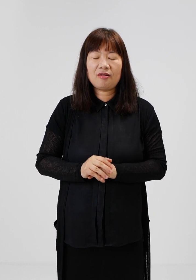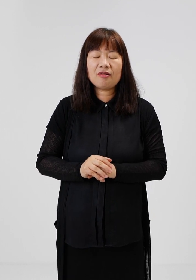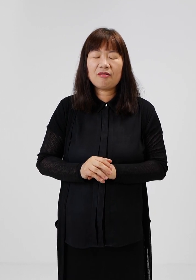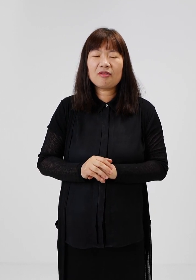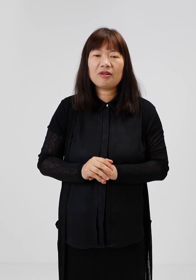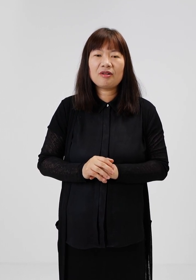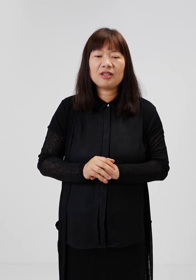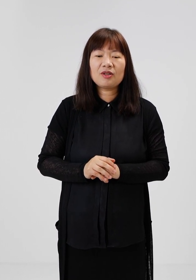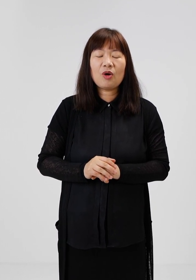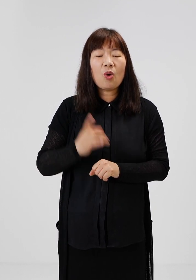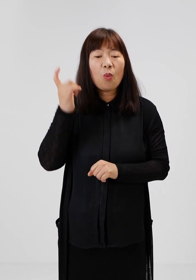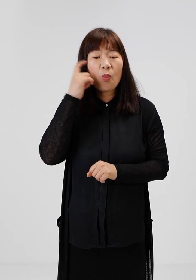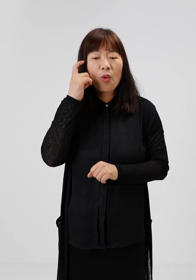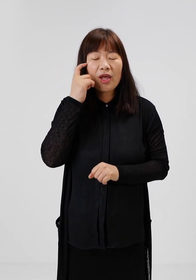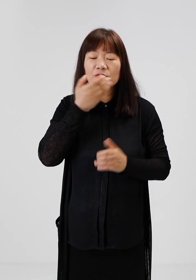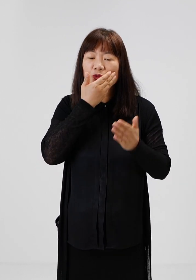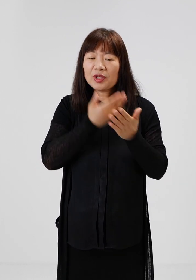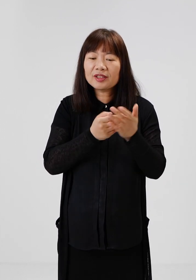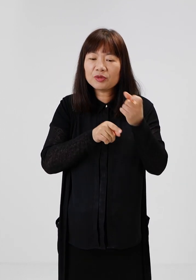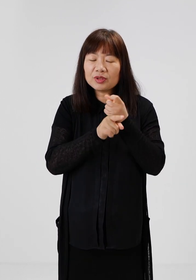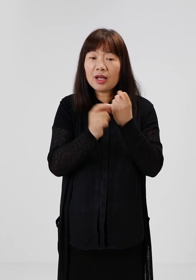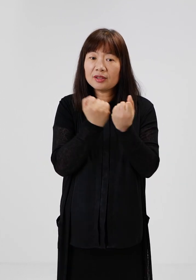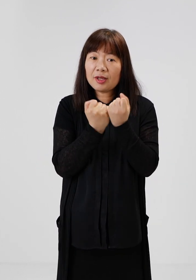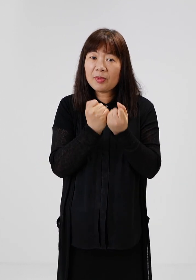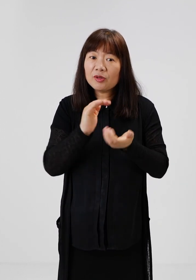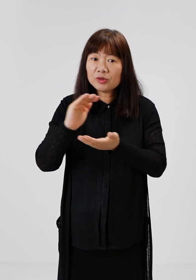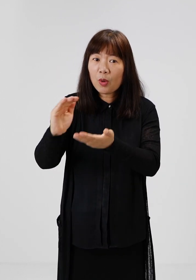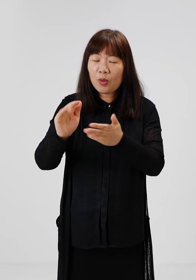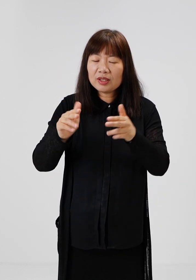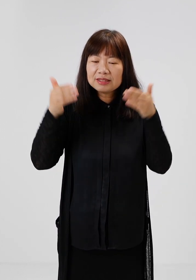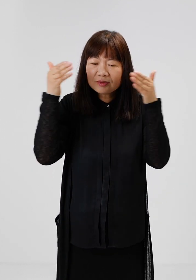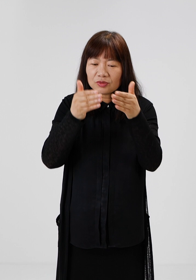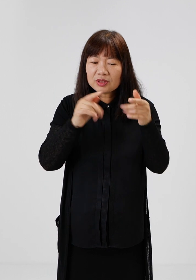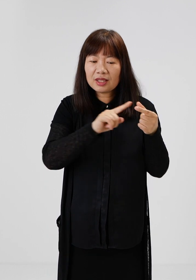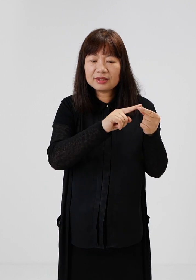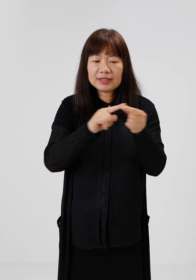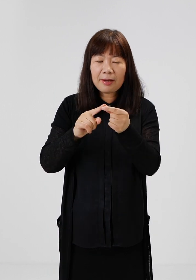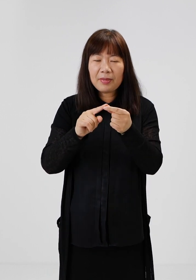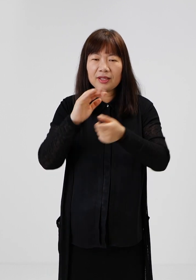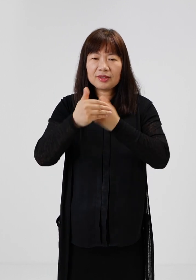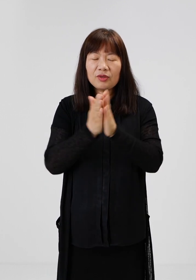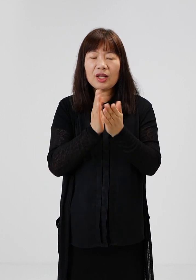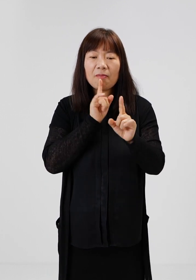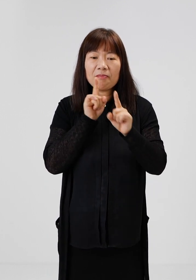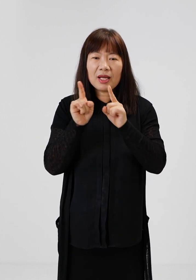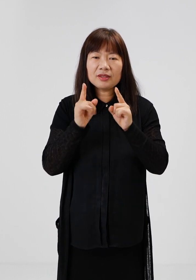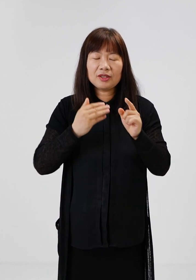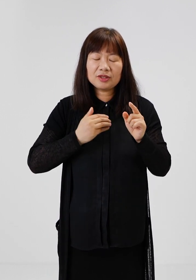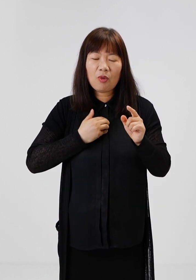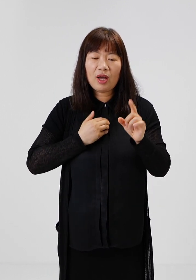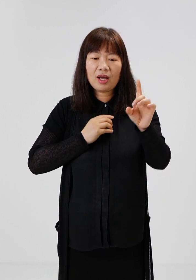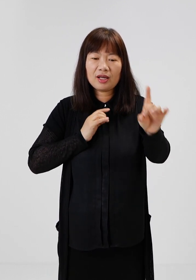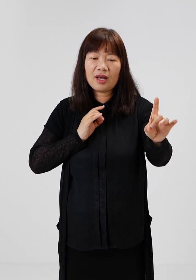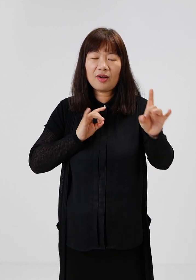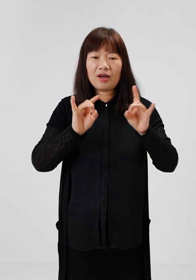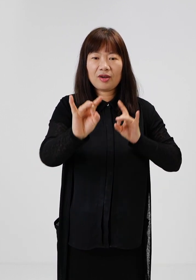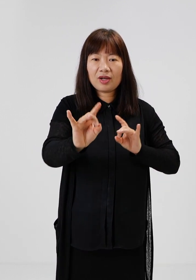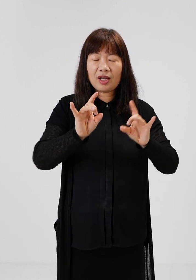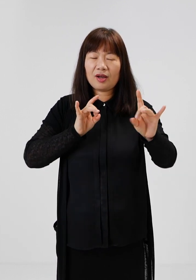텐데 집중해서 자막에 올라오는 본문을 저하고 한 절 한 절